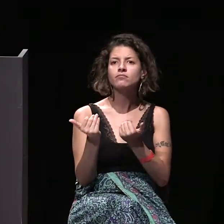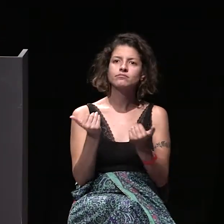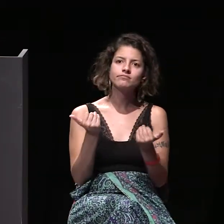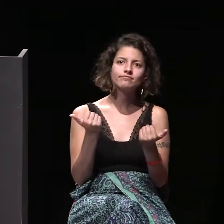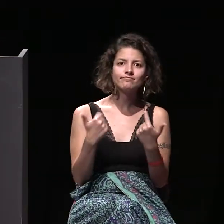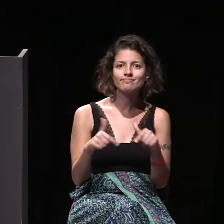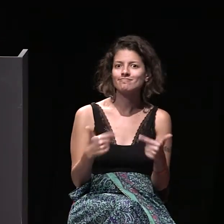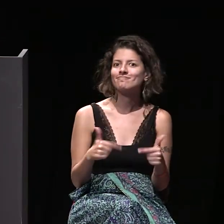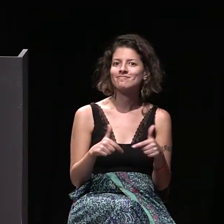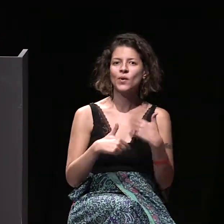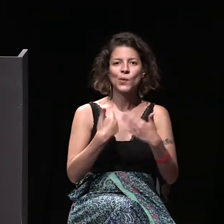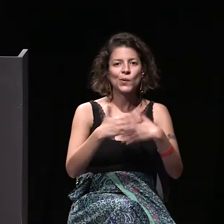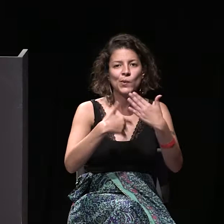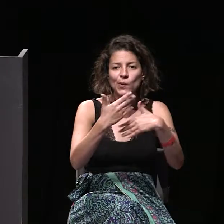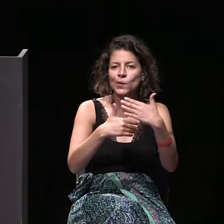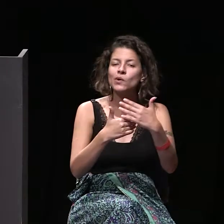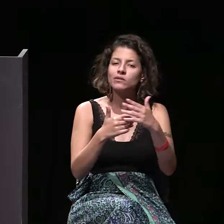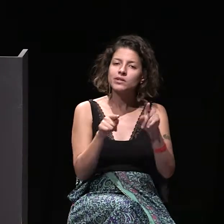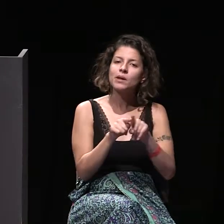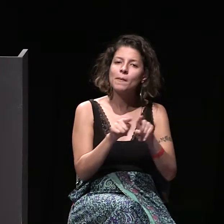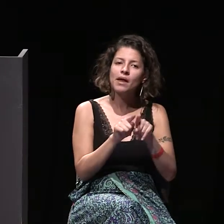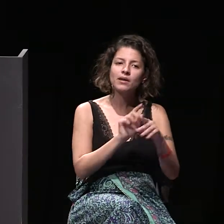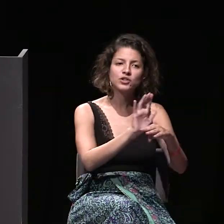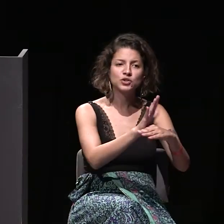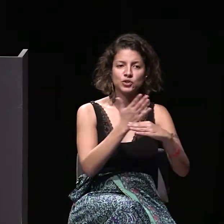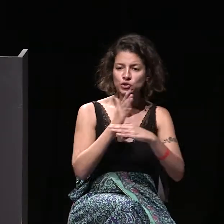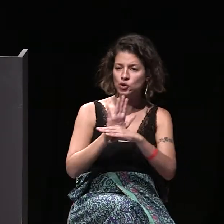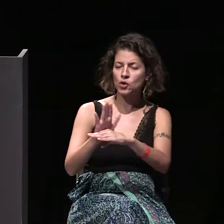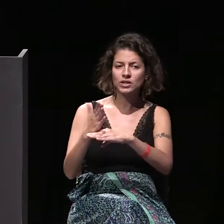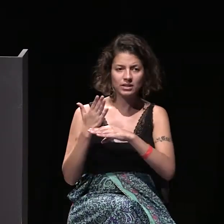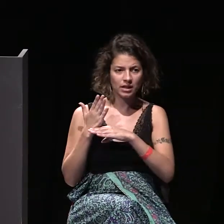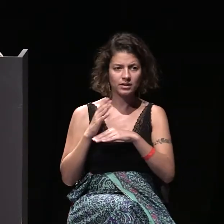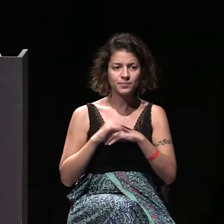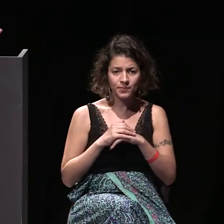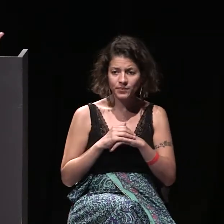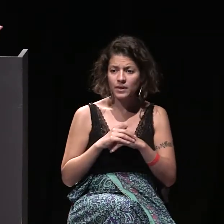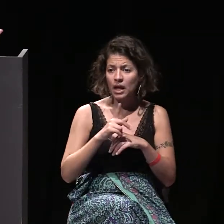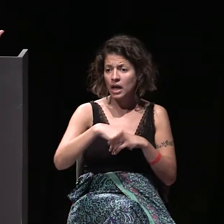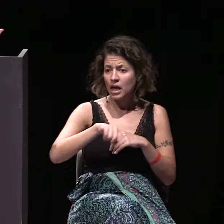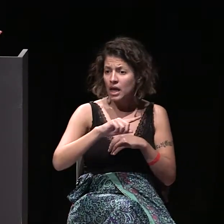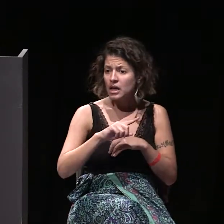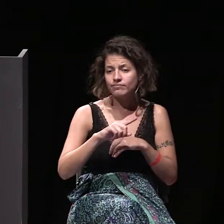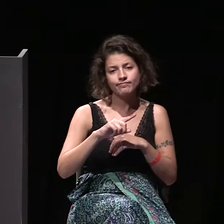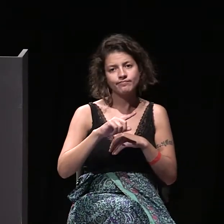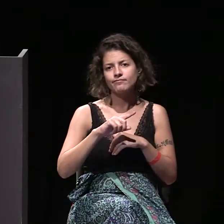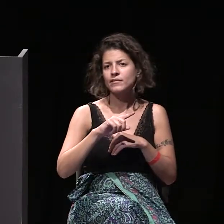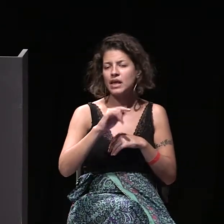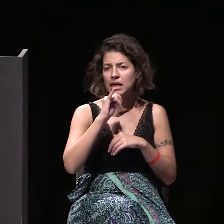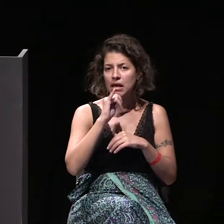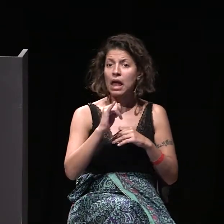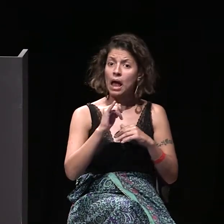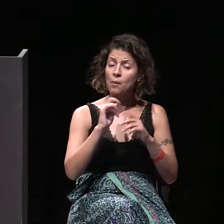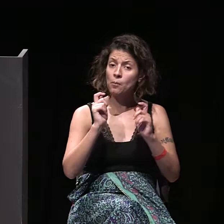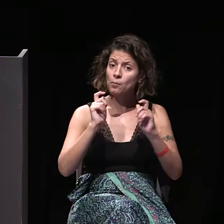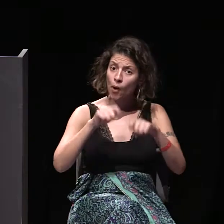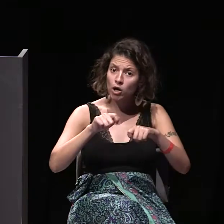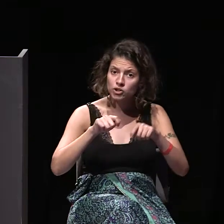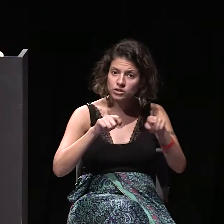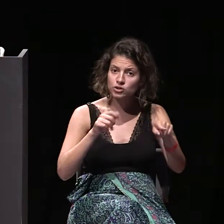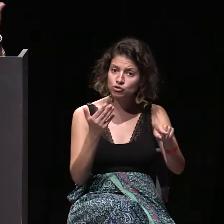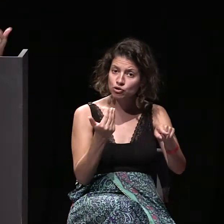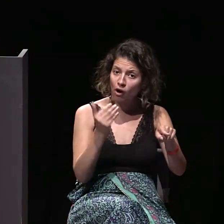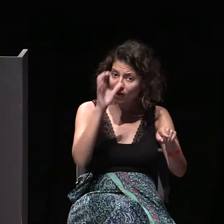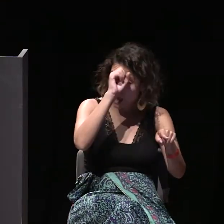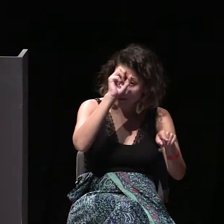muito construtiva e muito solidária. Eles são capazes de voltar a casa e influenciar suas